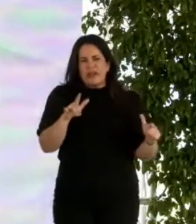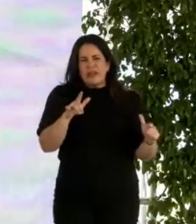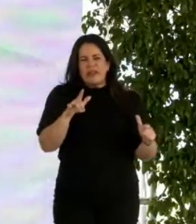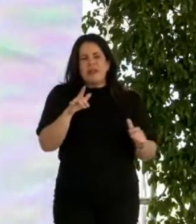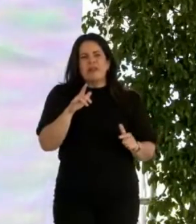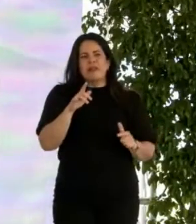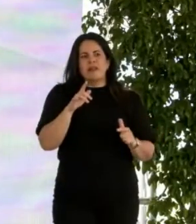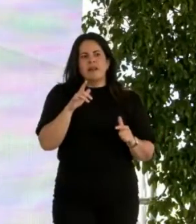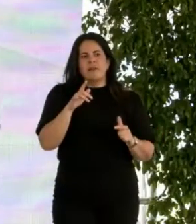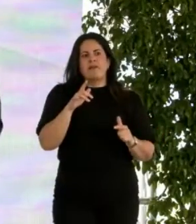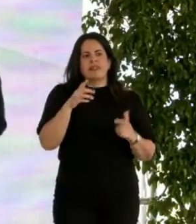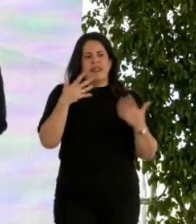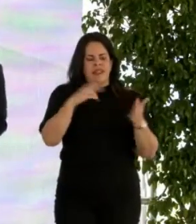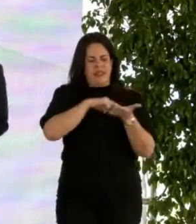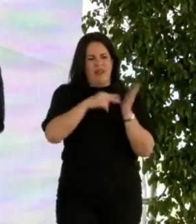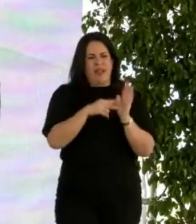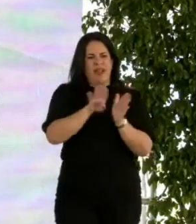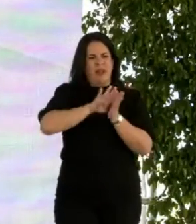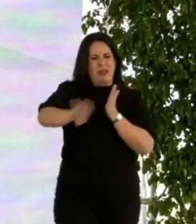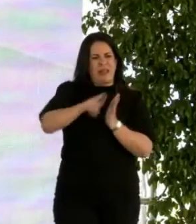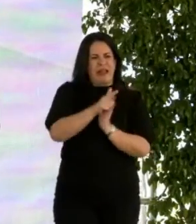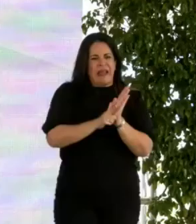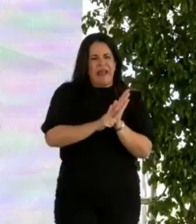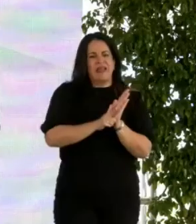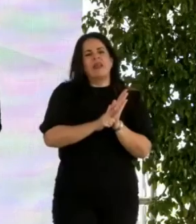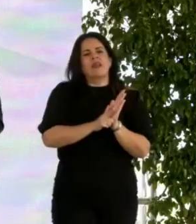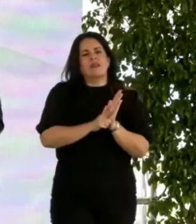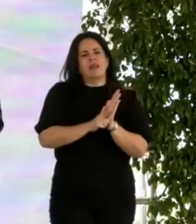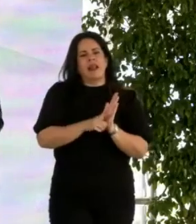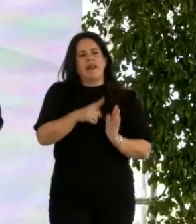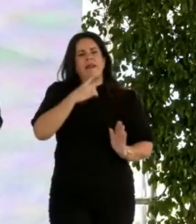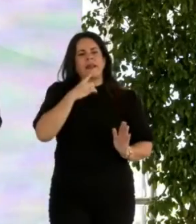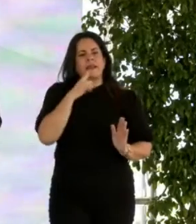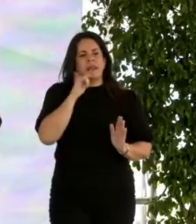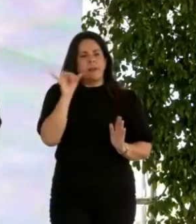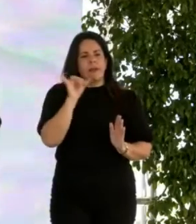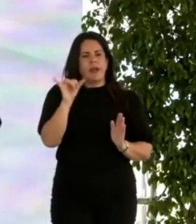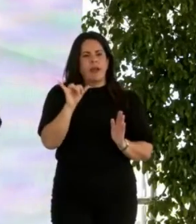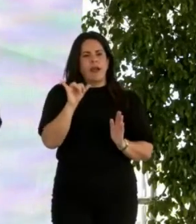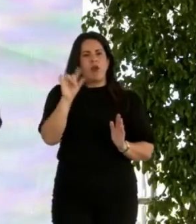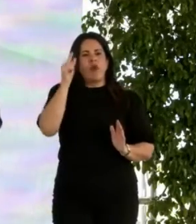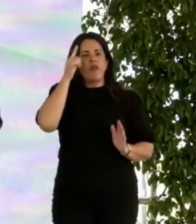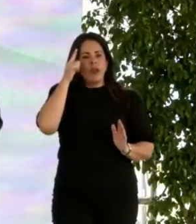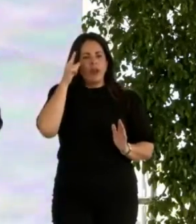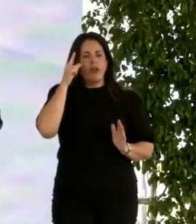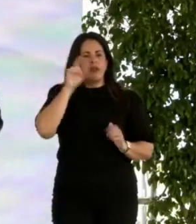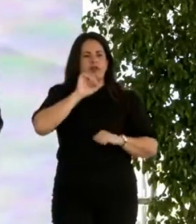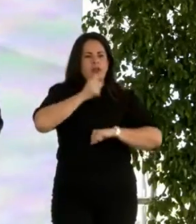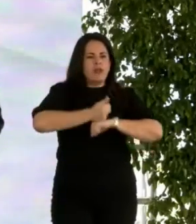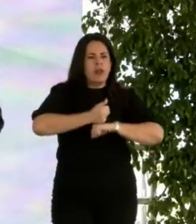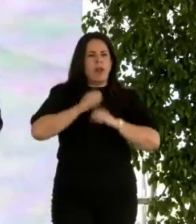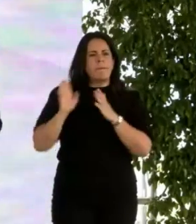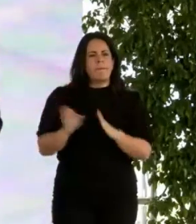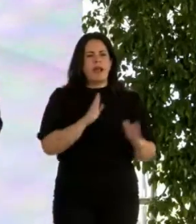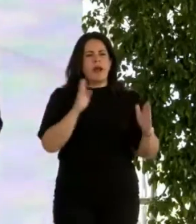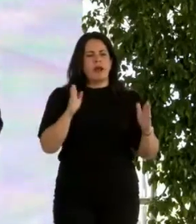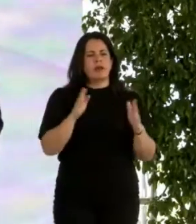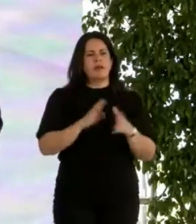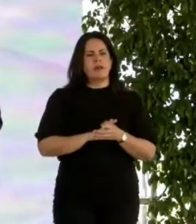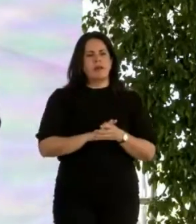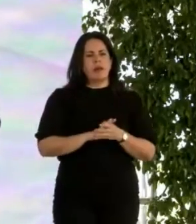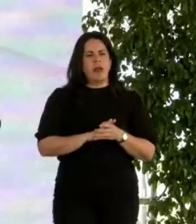básicamente que desplaza esas leyes, incluye lenguaje que impide que el gobierno establezca planes de